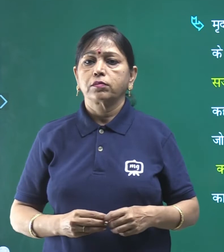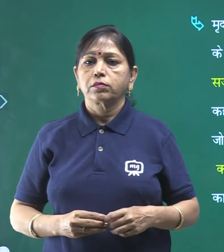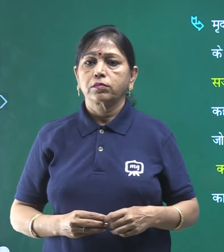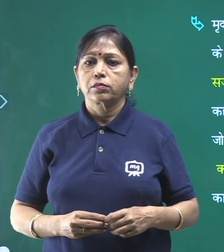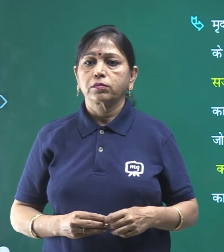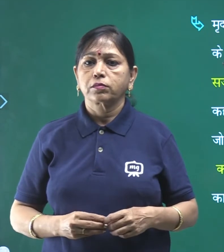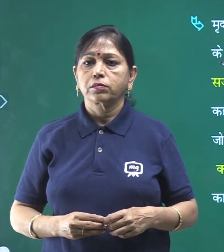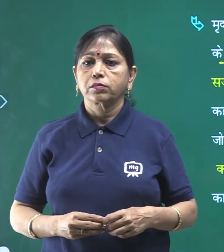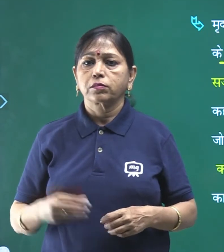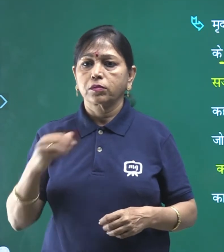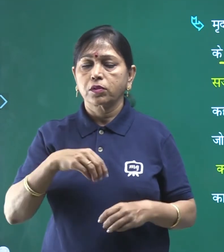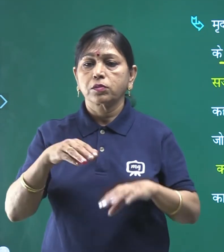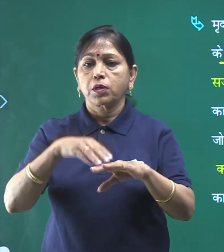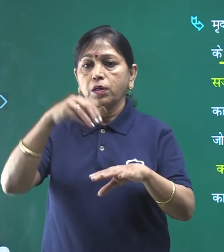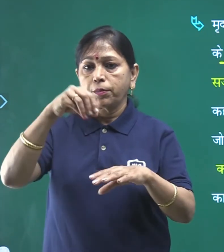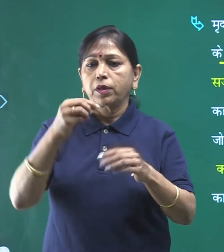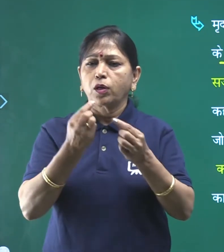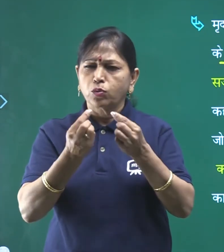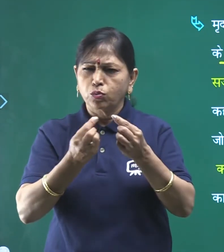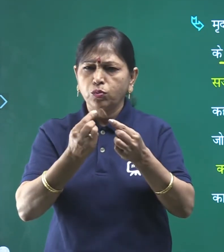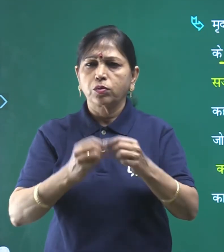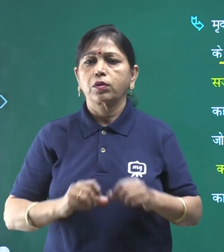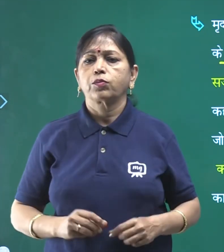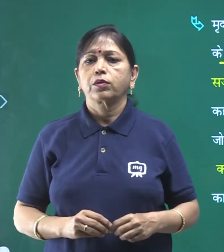है जिसमें मर्दा के कणों के लिए